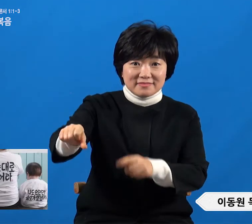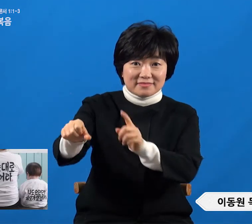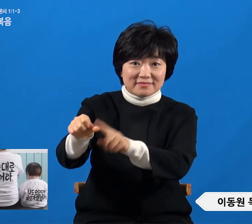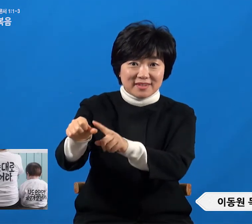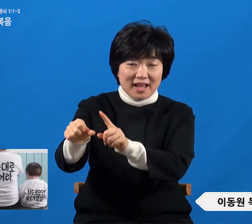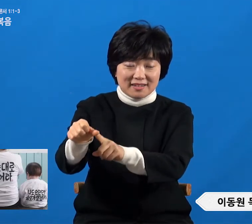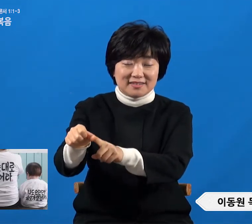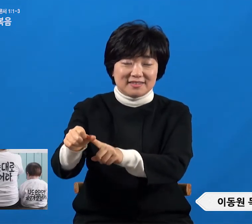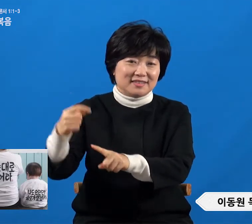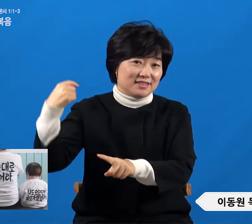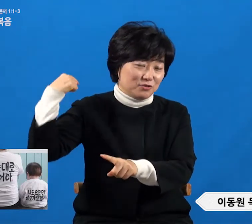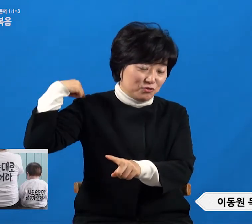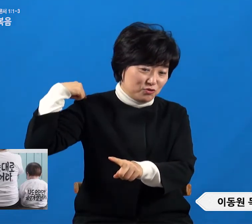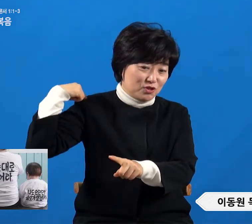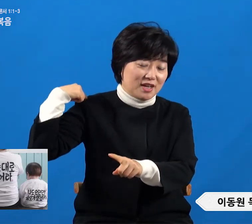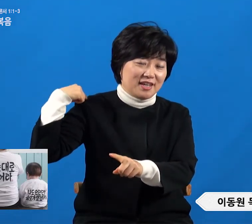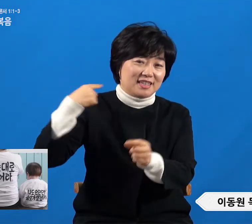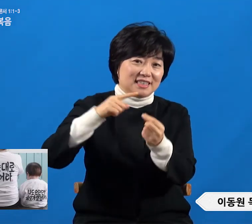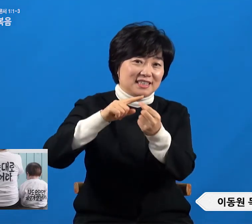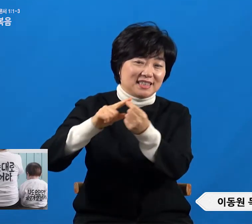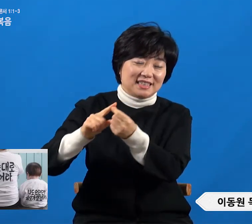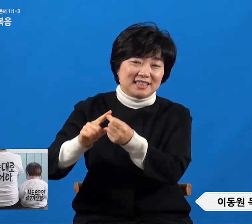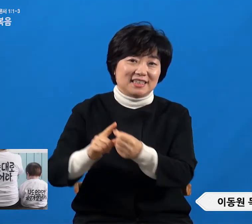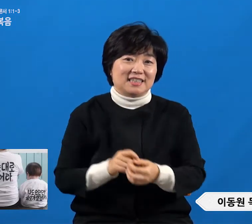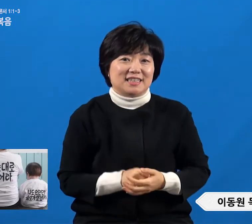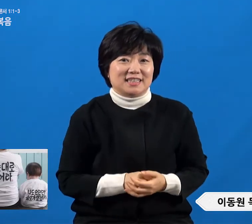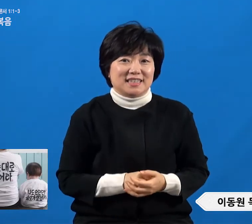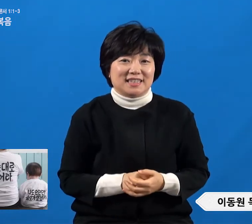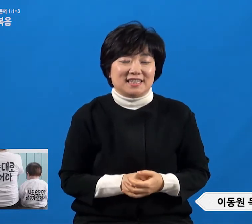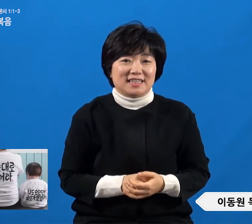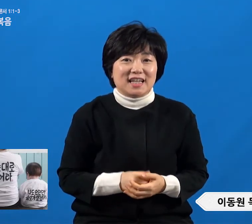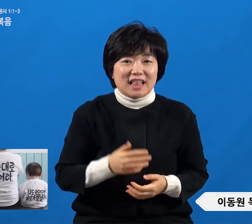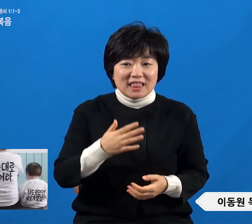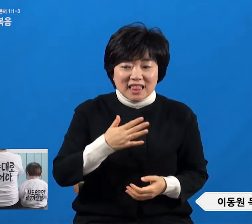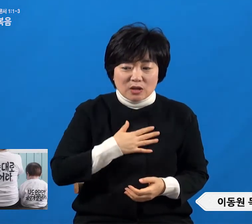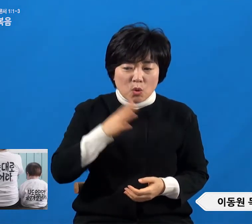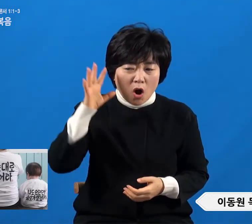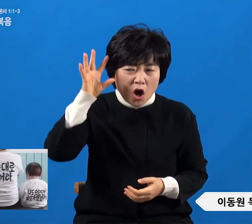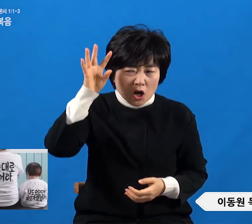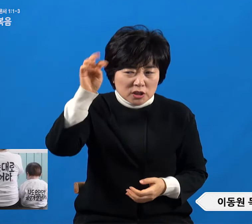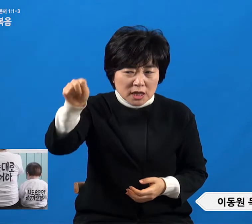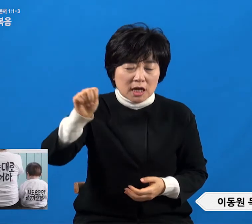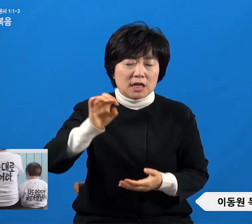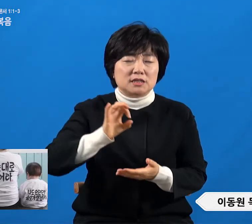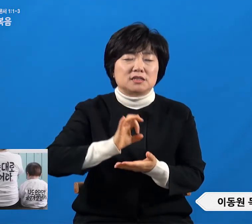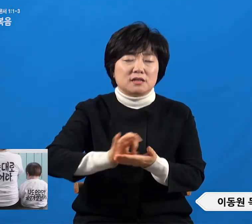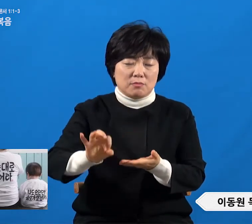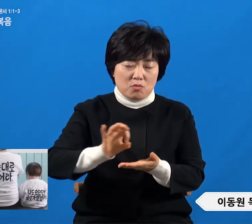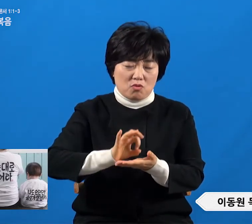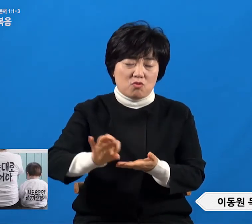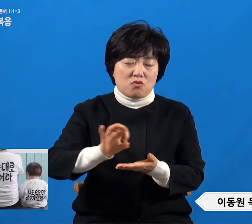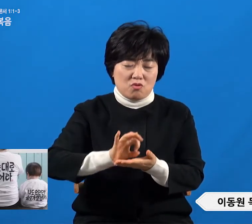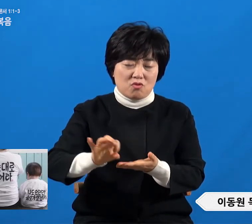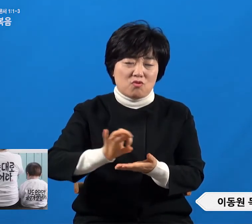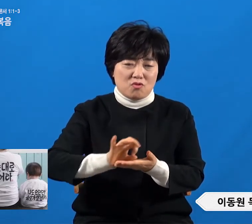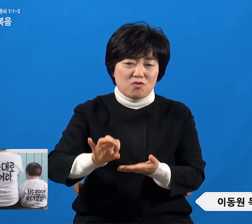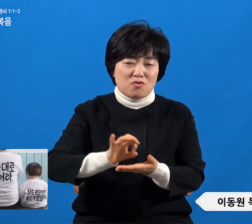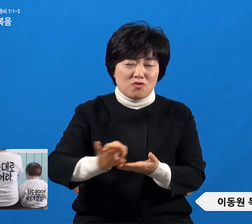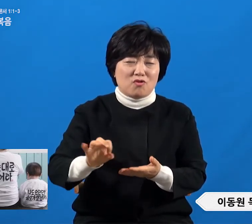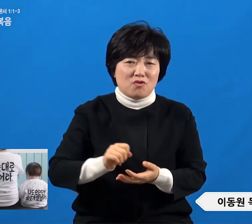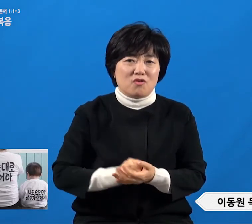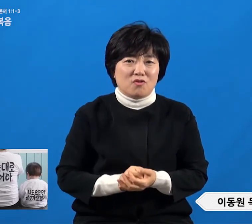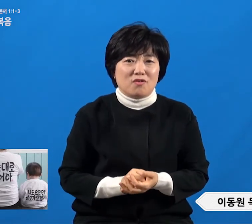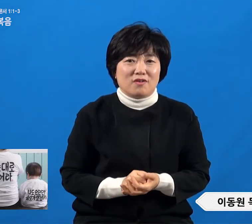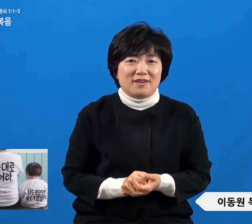아들 티셔츠 등에는 뭐라고 쓰여 있습니까? 나도 언젠간 쓸모가 있겠지. 우리 다 자녀들만 다